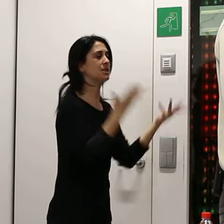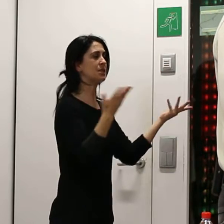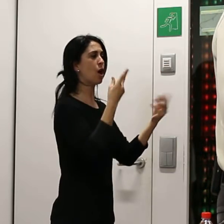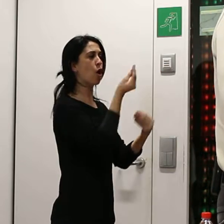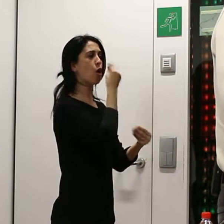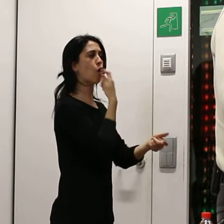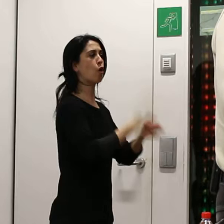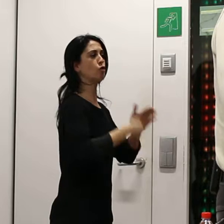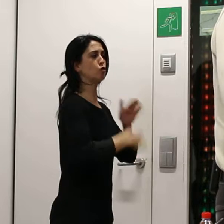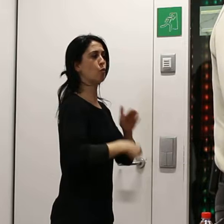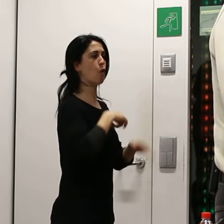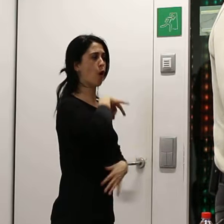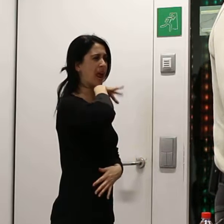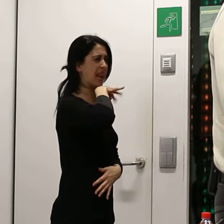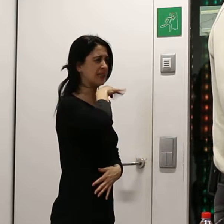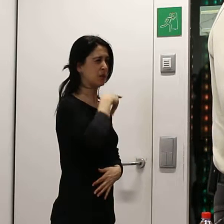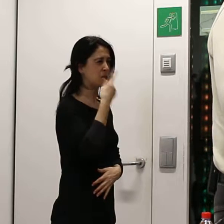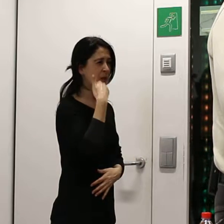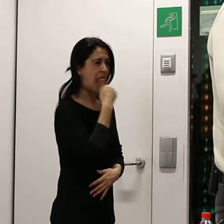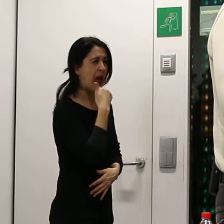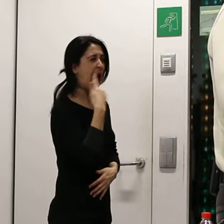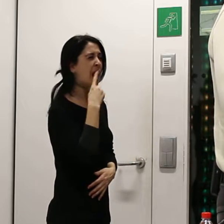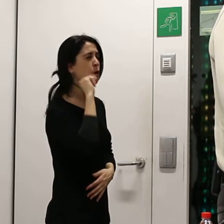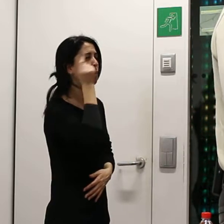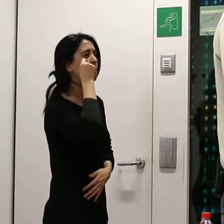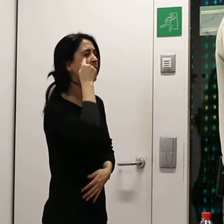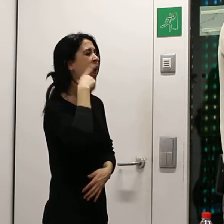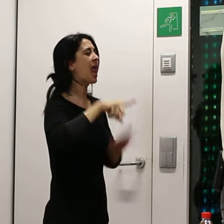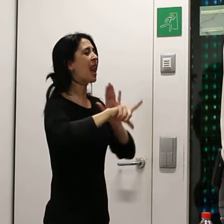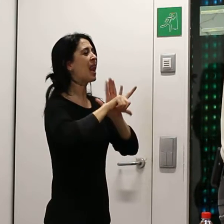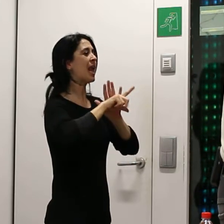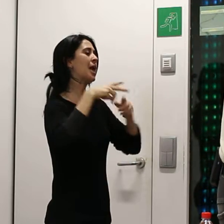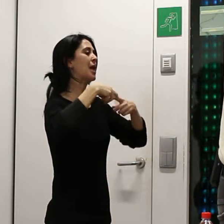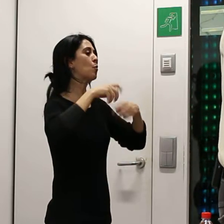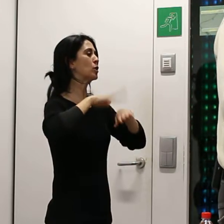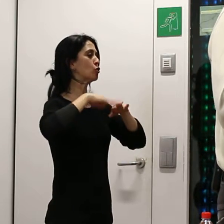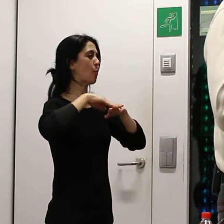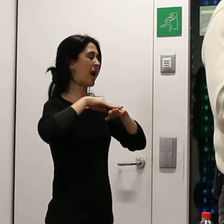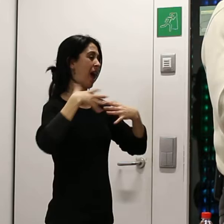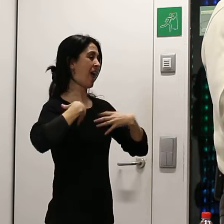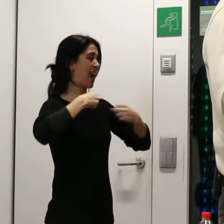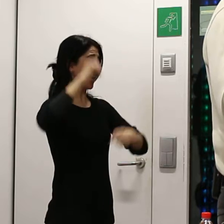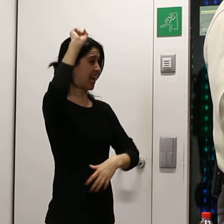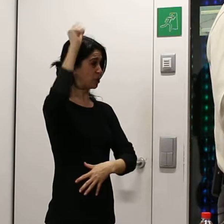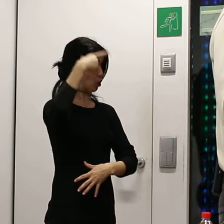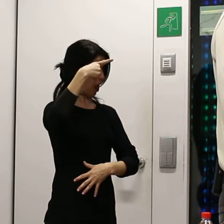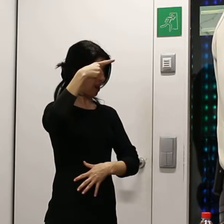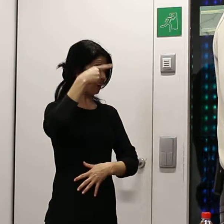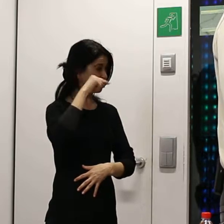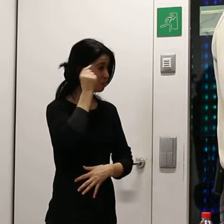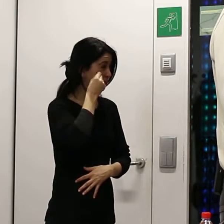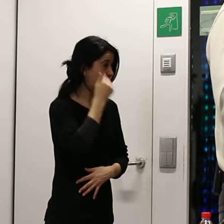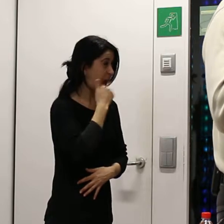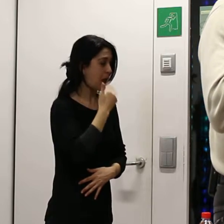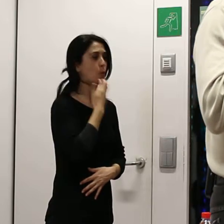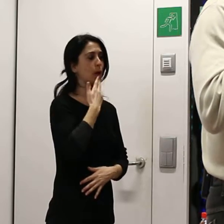hablar de la ley esta, el impuesto al sol? Sí, en general, ¿no? Yo tengo unas placas solares y